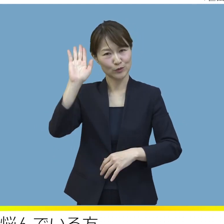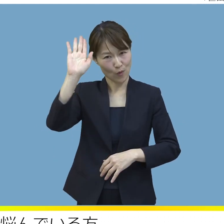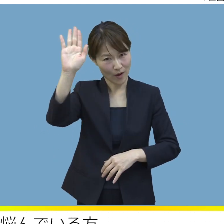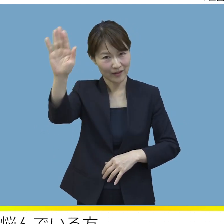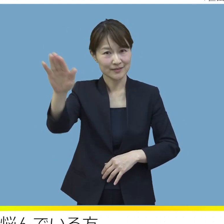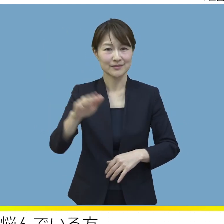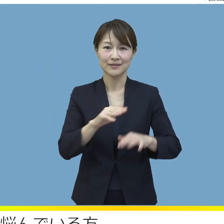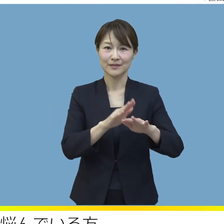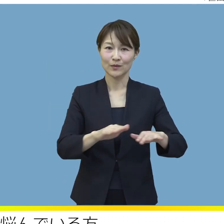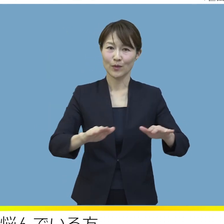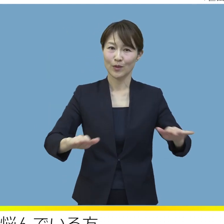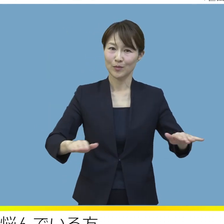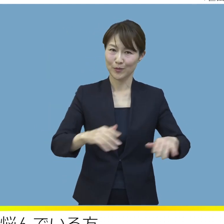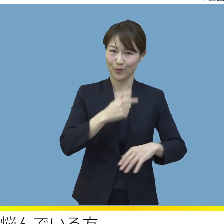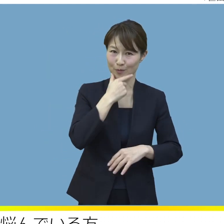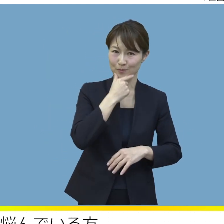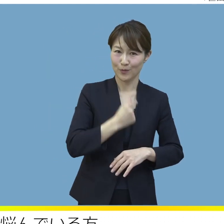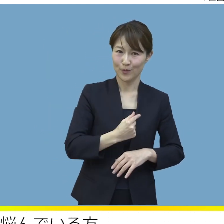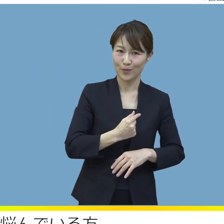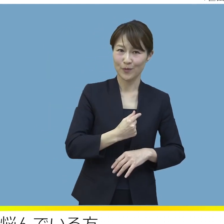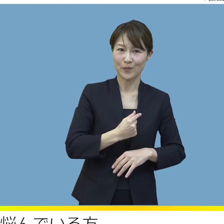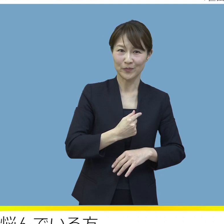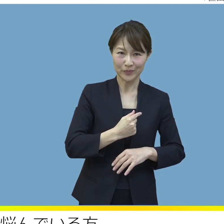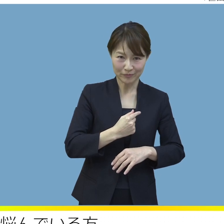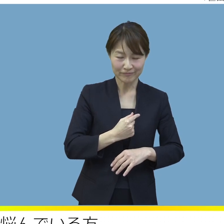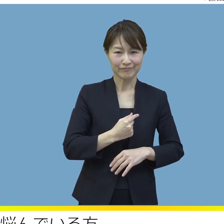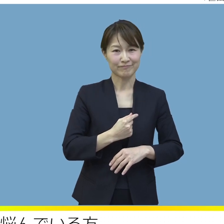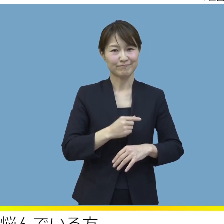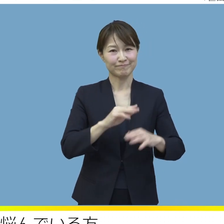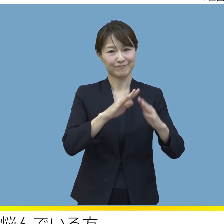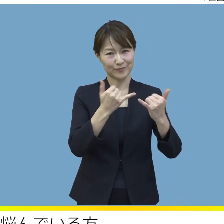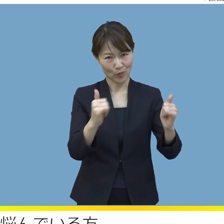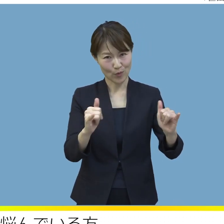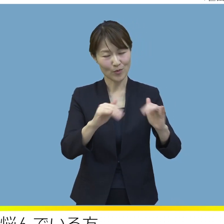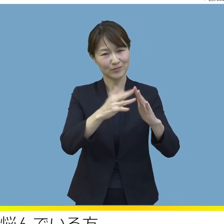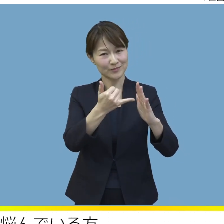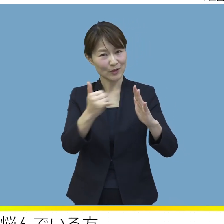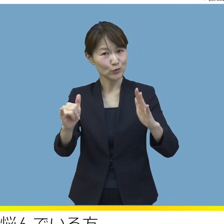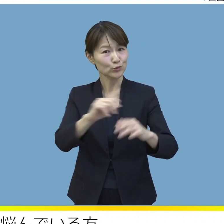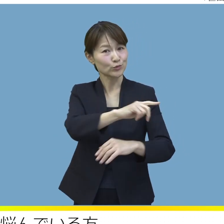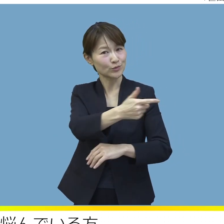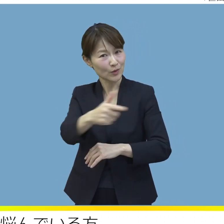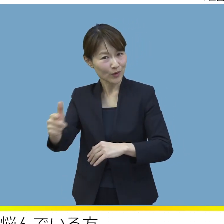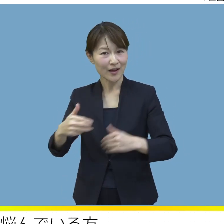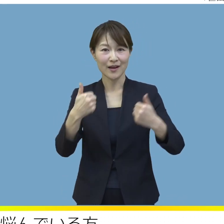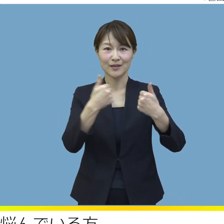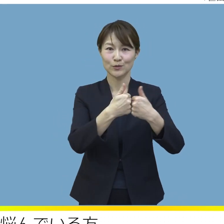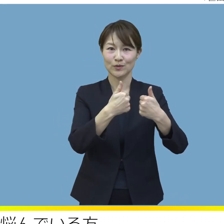将来子供を持ちたいと思っている当事者やその家族などです